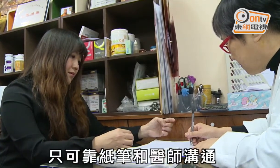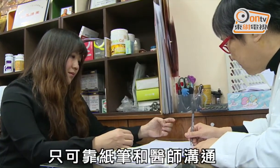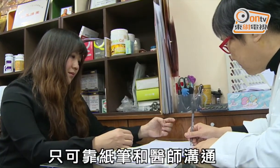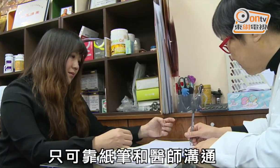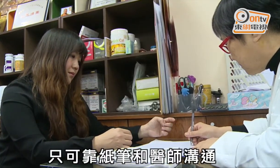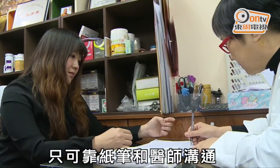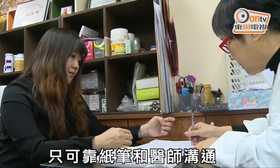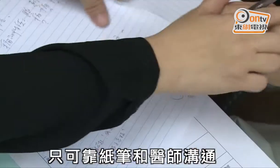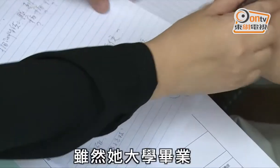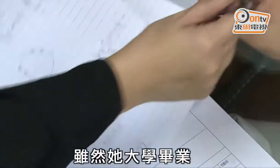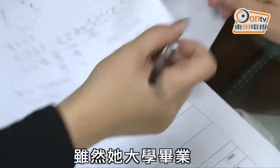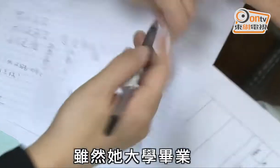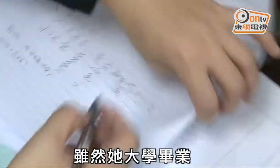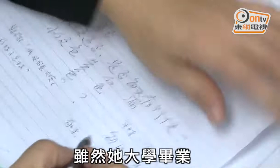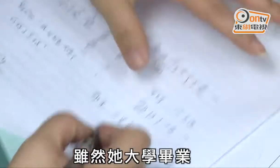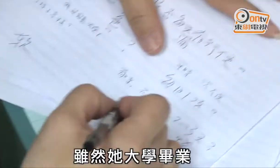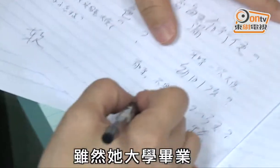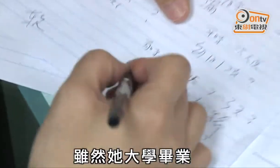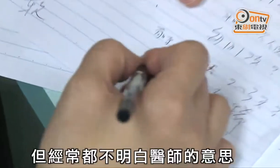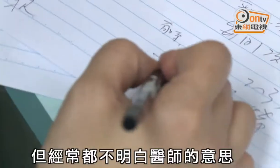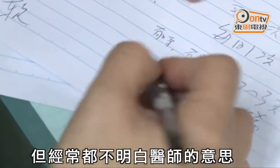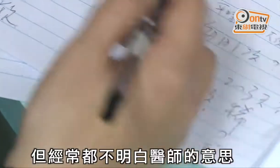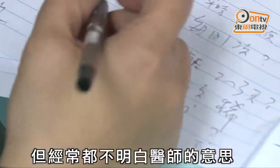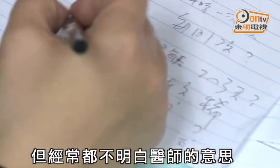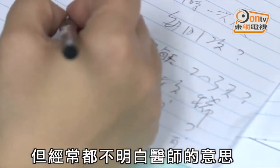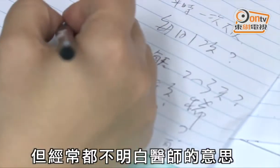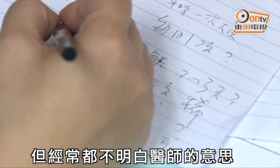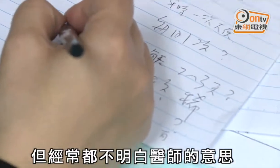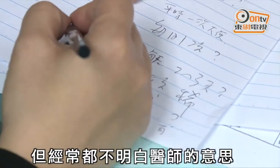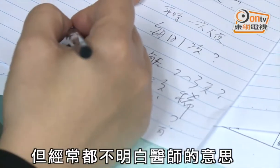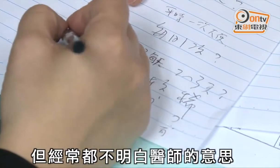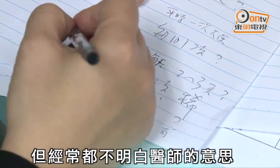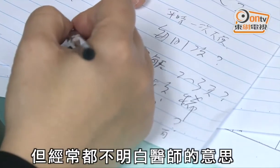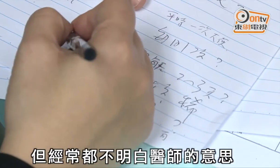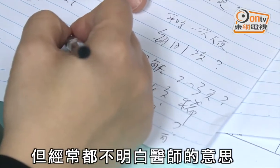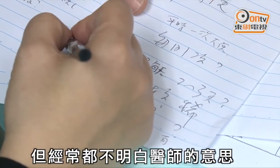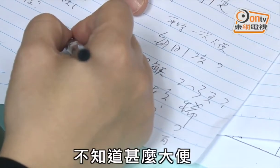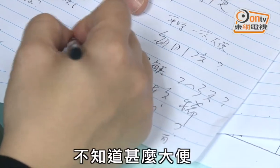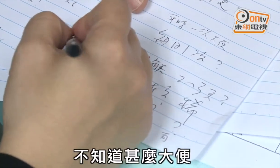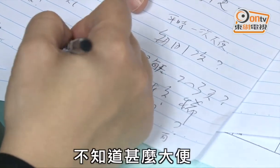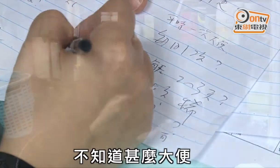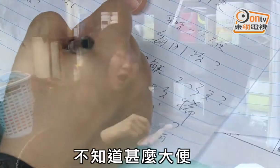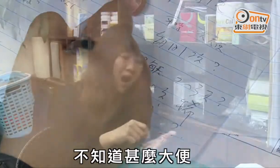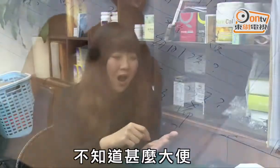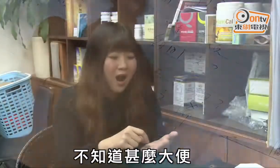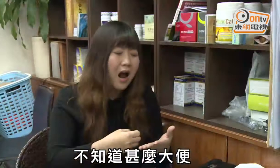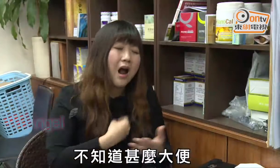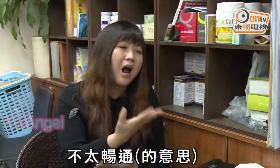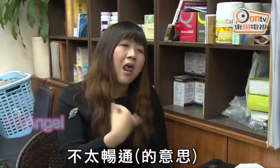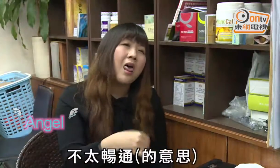医师沟通。虽然佢大学毕业，但系就成日都唔明医师嘅意思。 嗰啲唔知咩大便